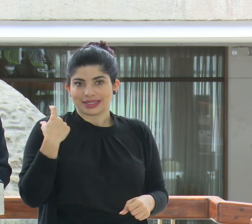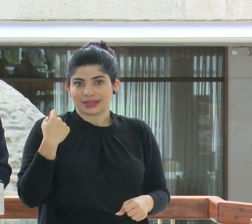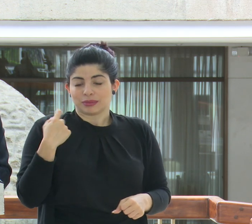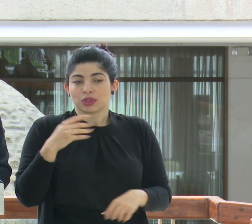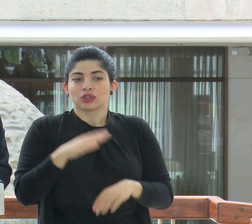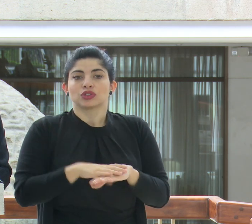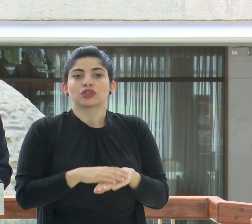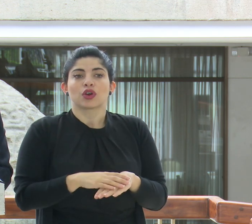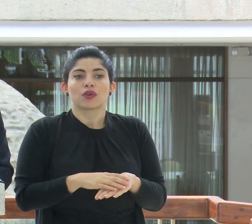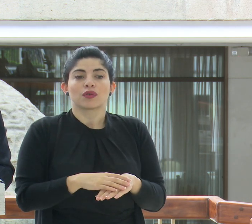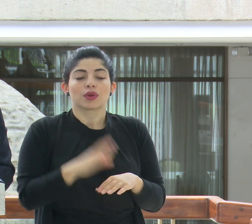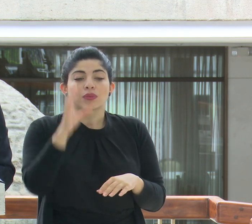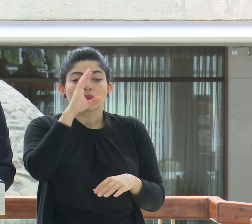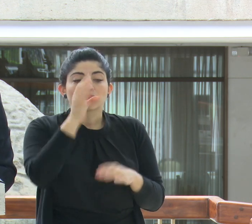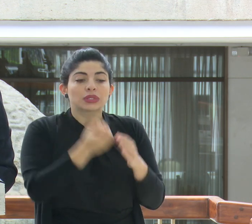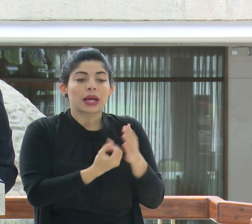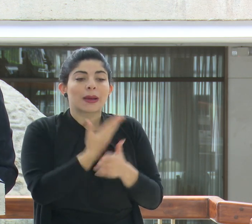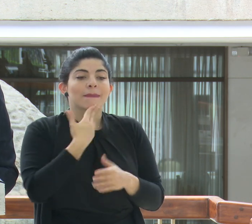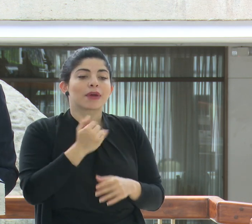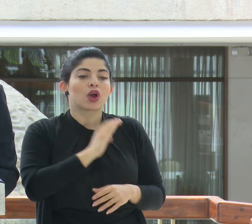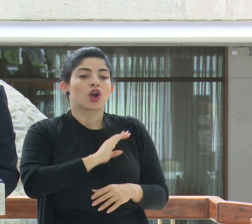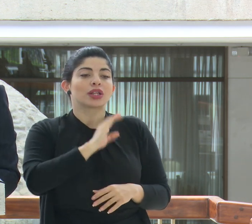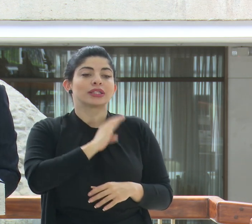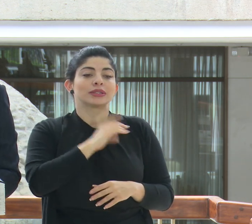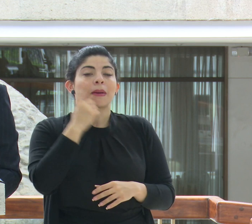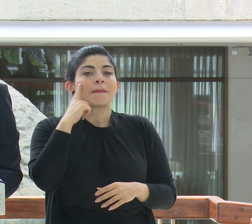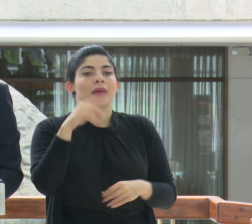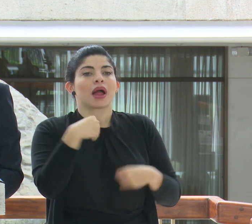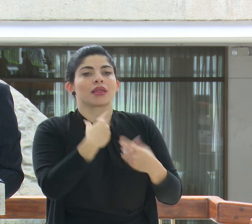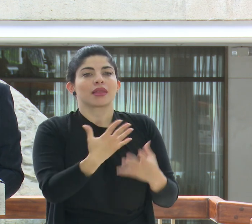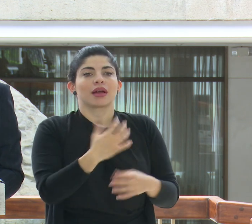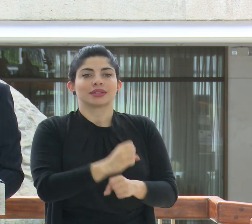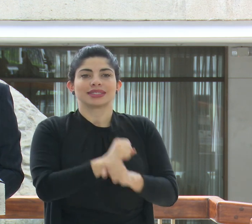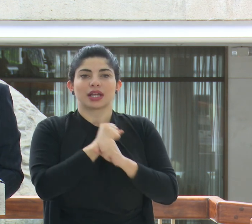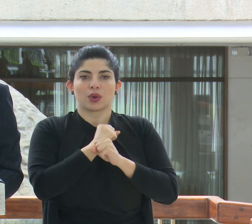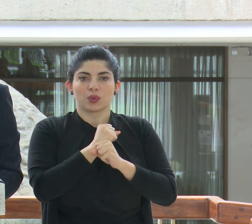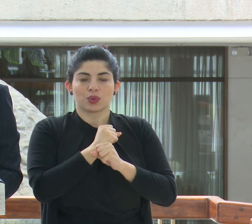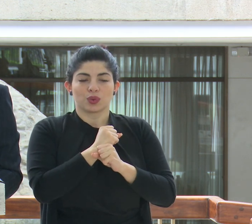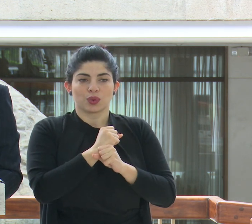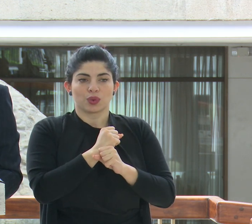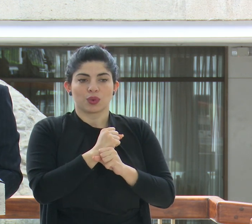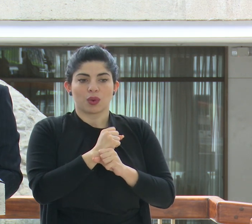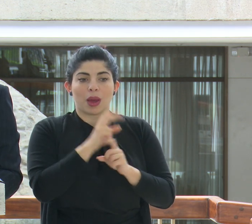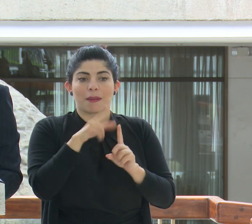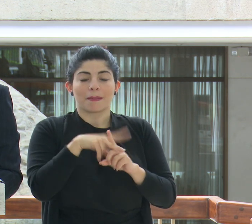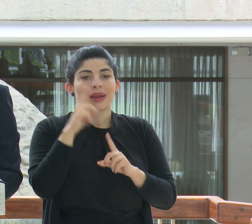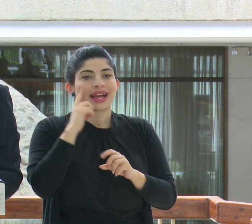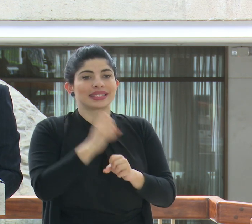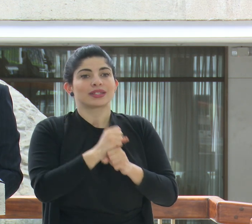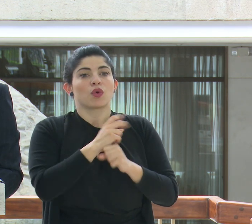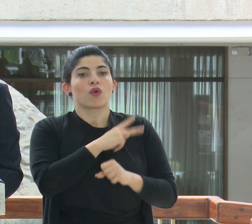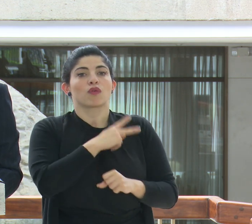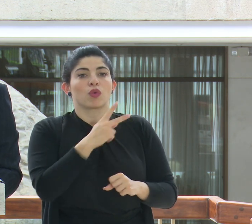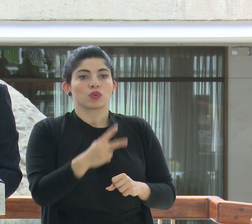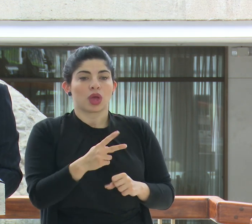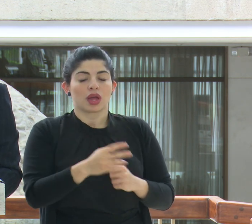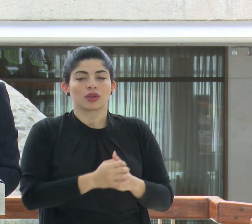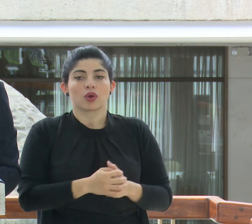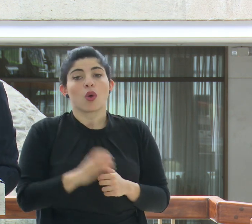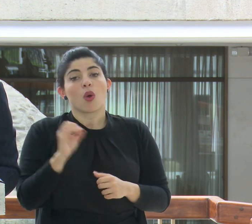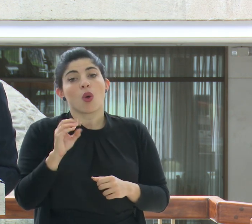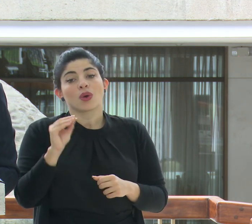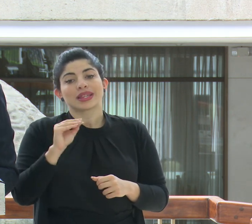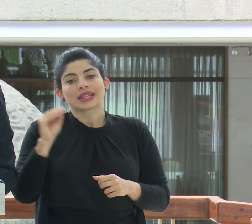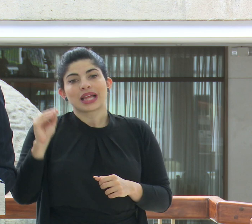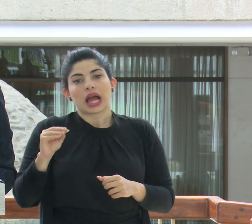de generar mejores condiciones para el aseguramiento o la puesta en día de los asegurados voluntarios, o bajar